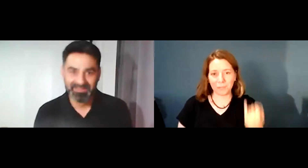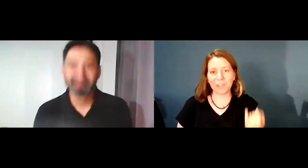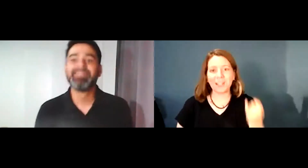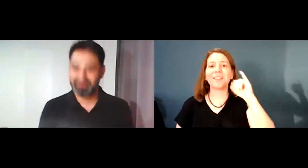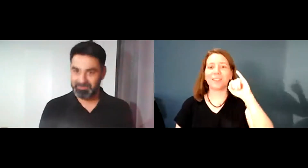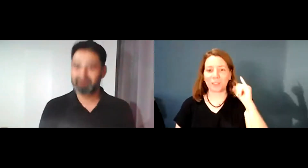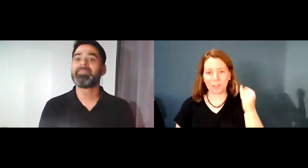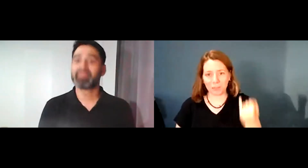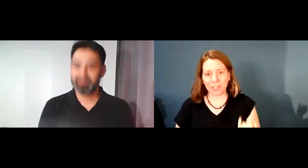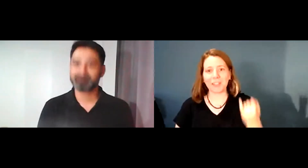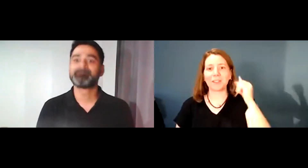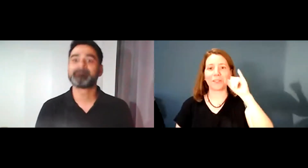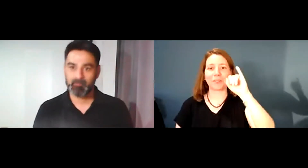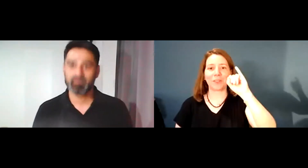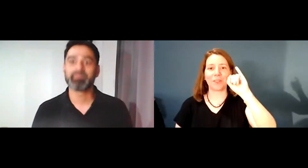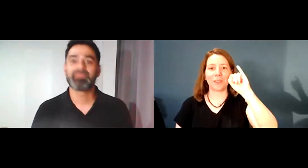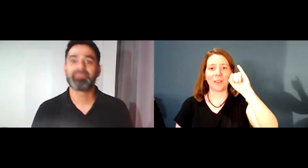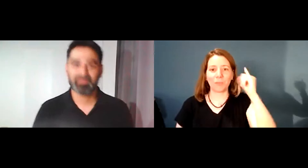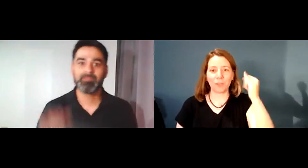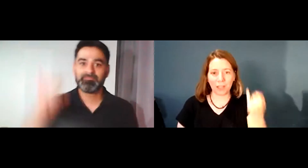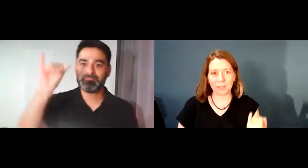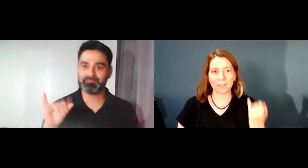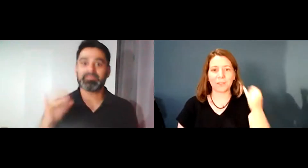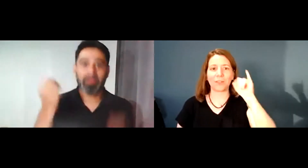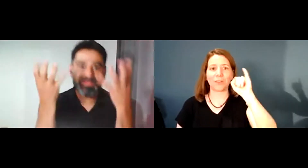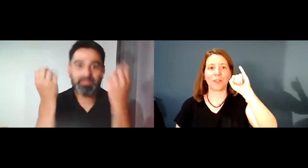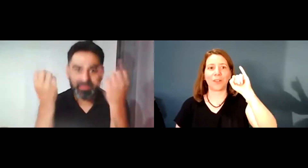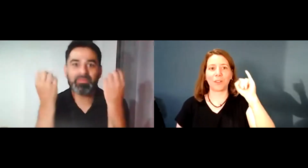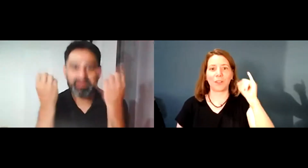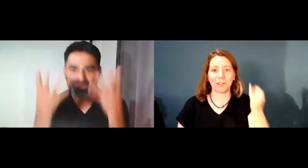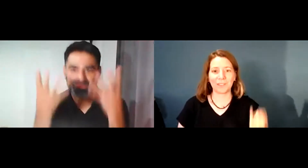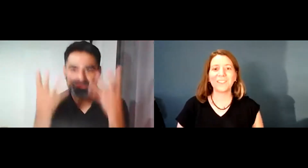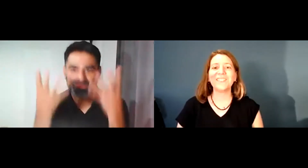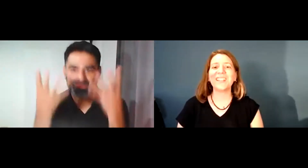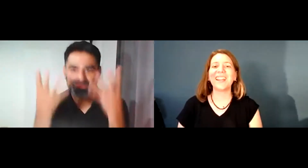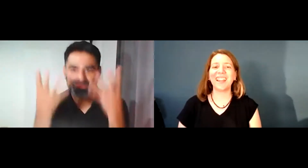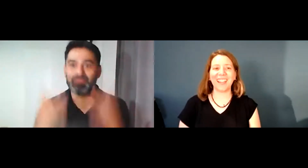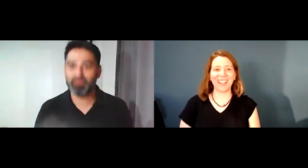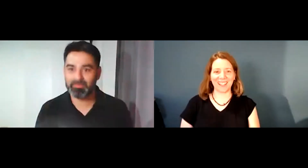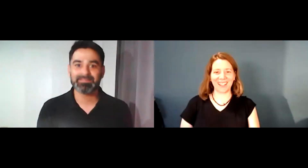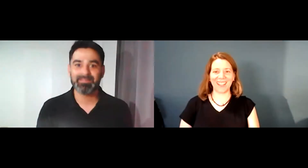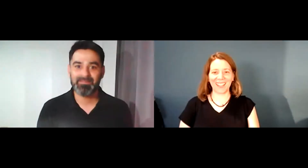Afuera adentro, de afuera adentro. Afuera adentro. Muy bien.